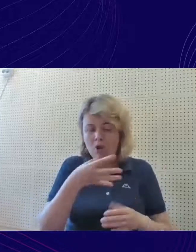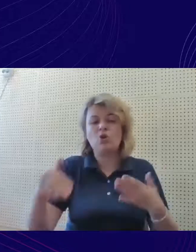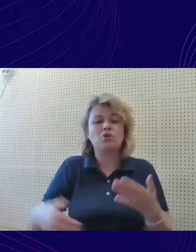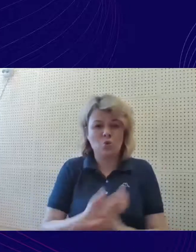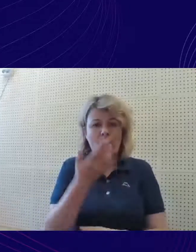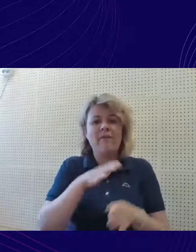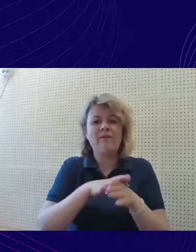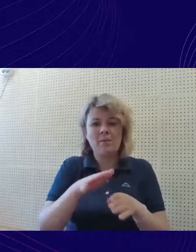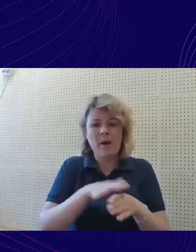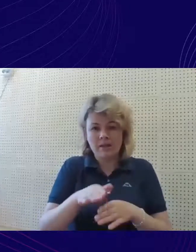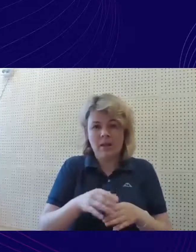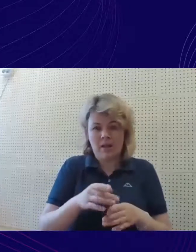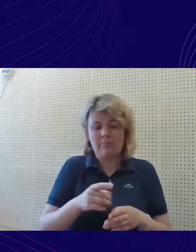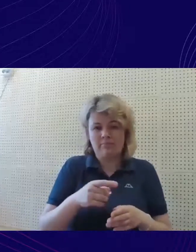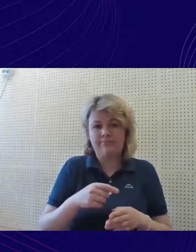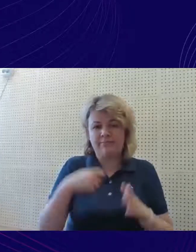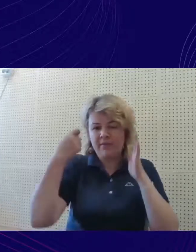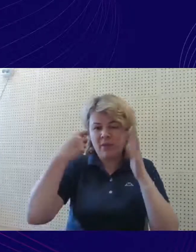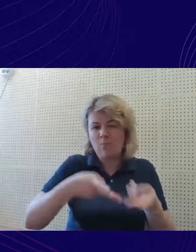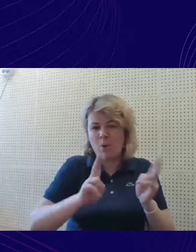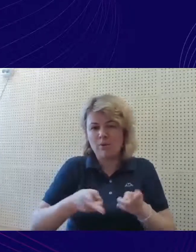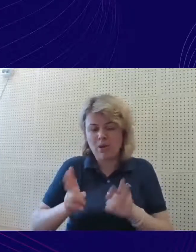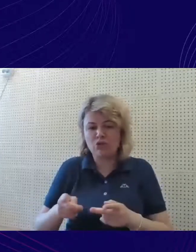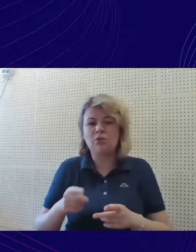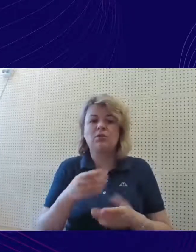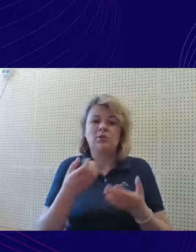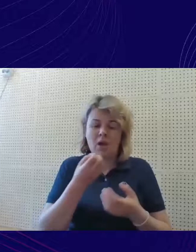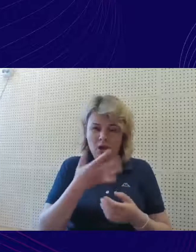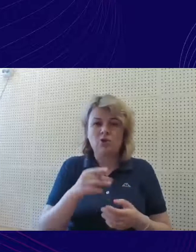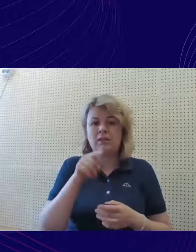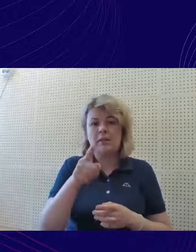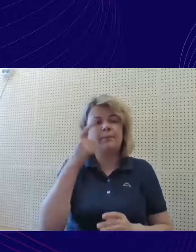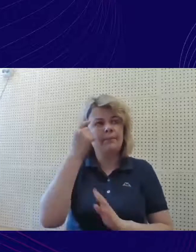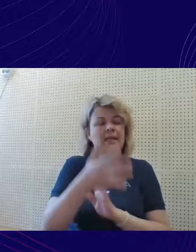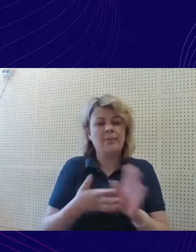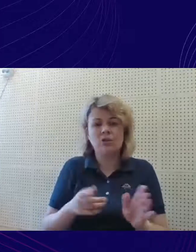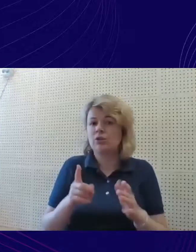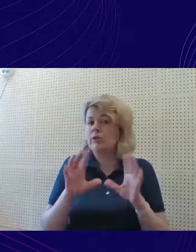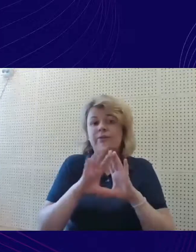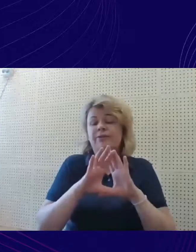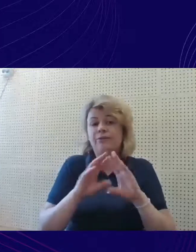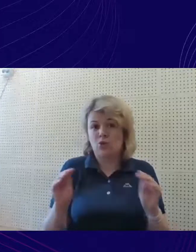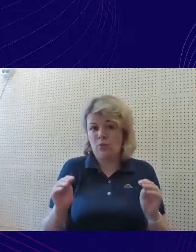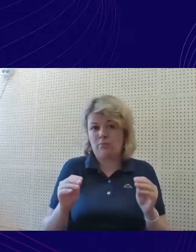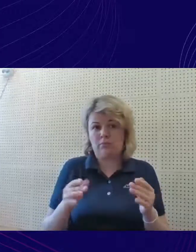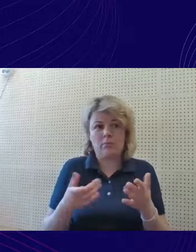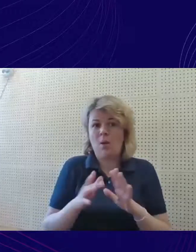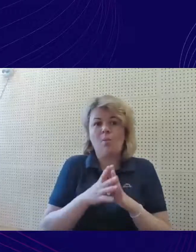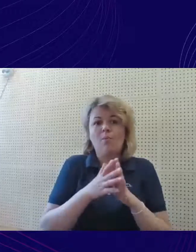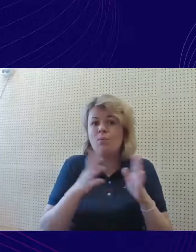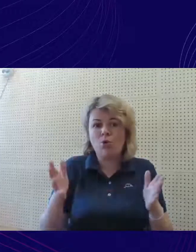ты понимаешь в какой-то момент, все, больше нечего выжать из